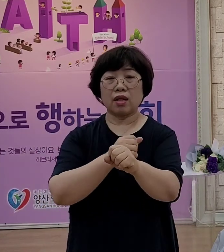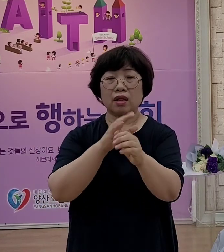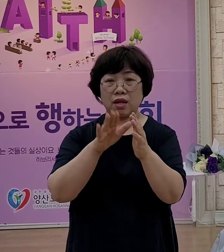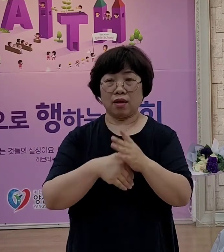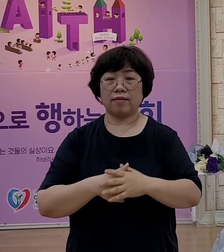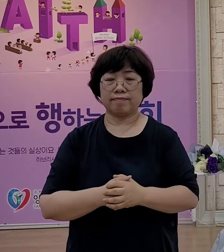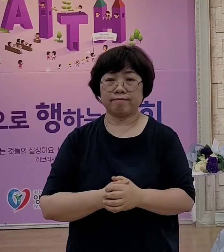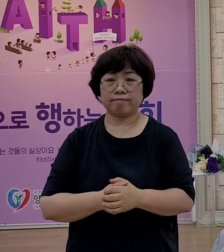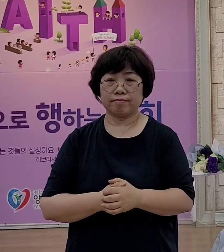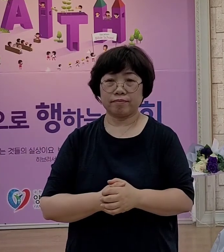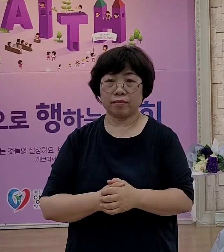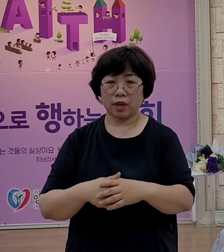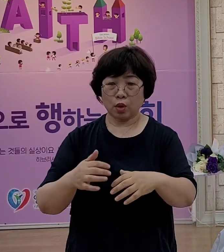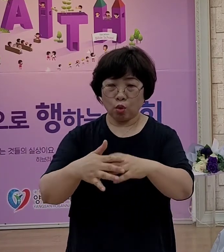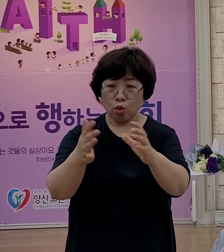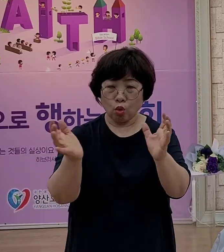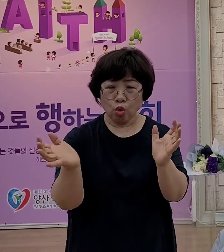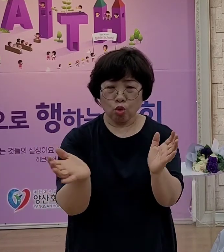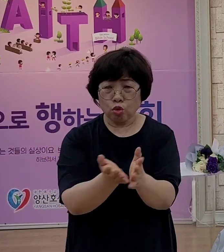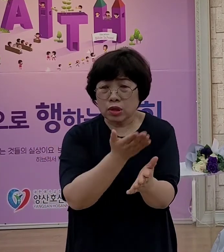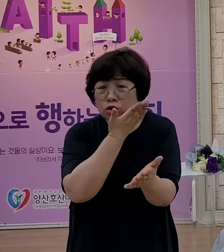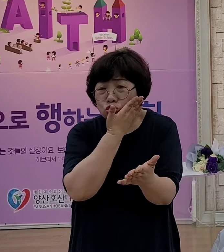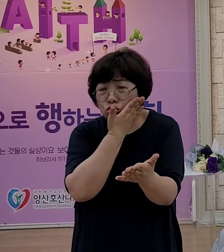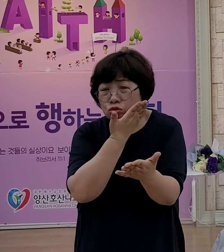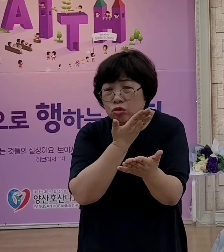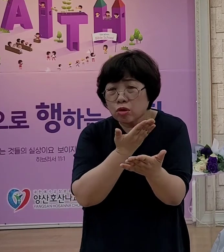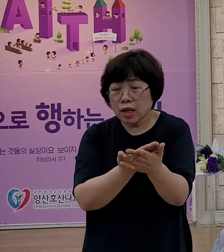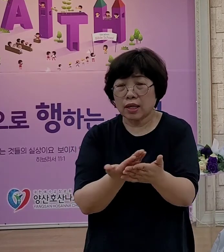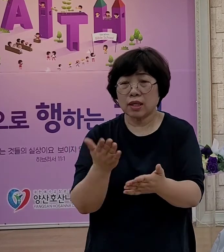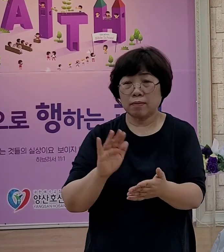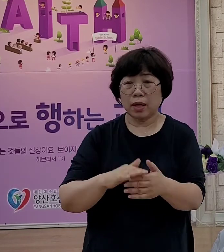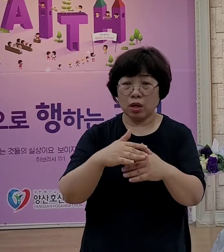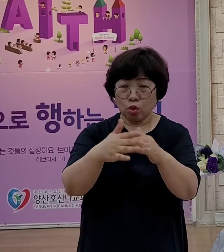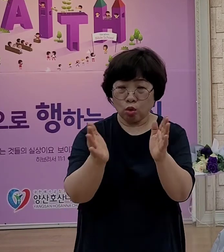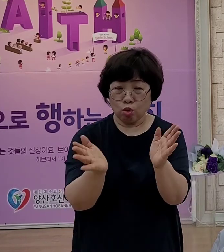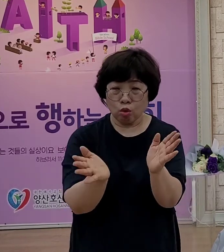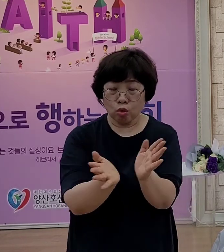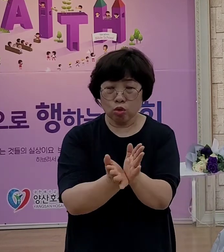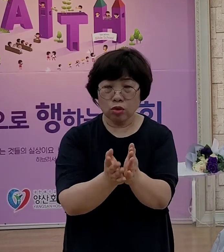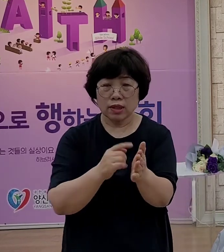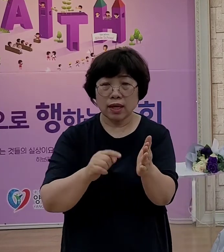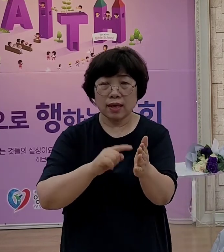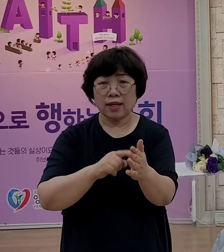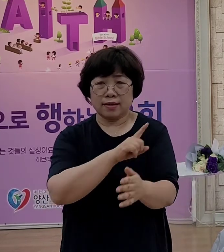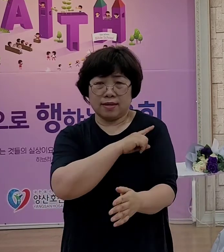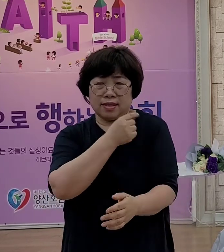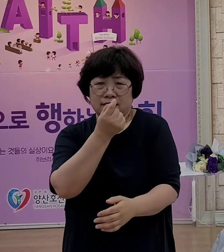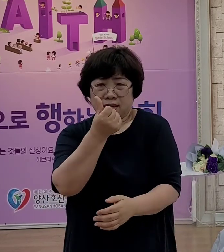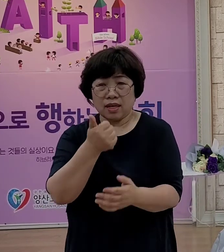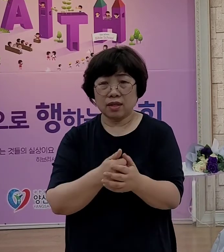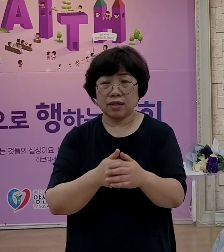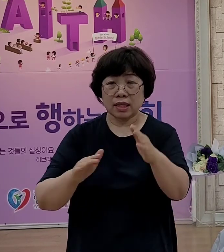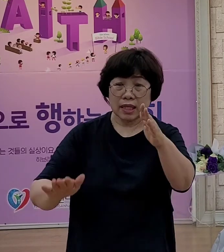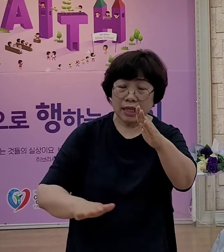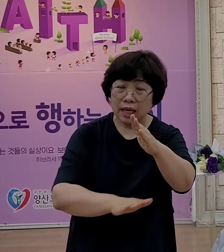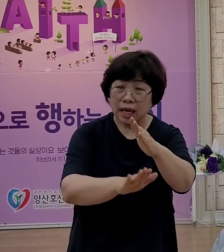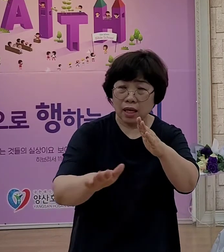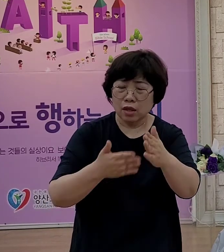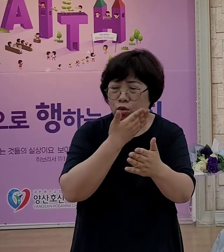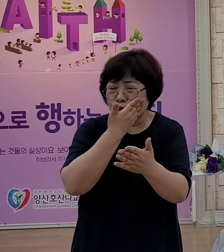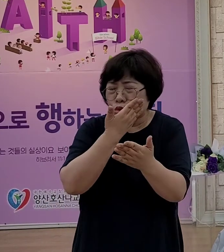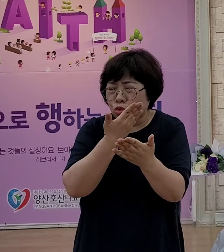이 공동체도 중요하지만 공동체의 제일 작은 그룹인 이 가정의